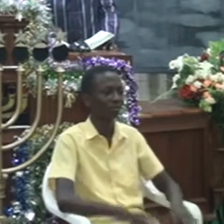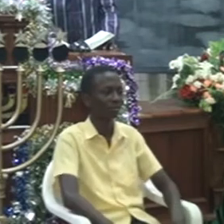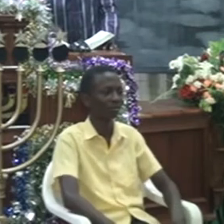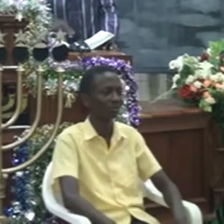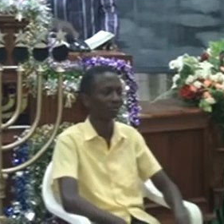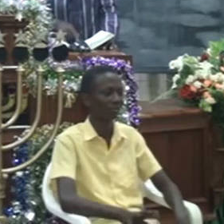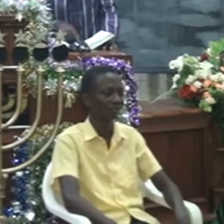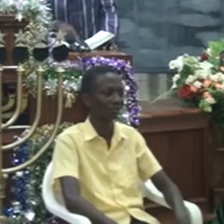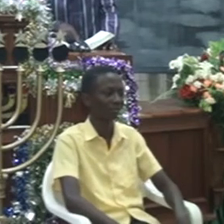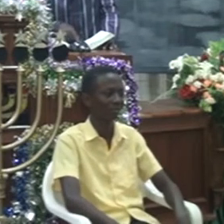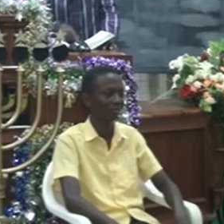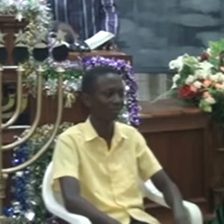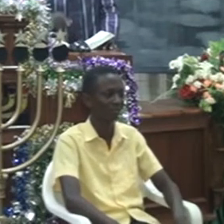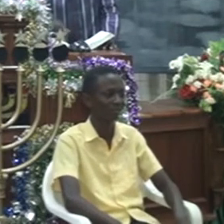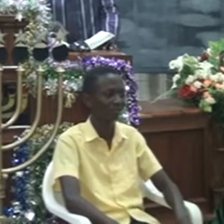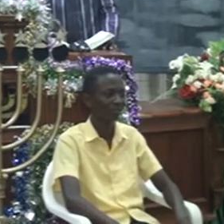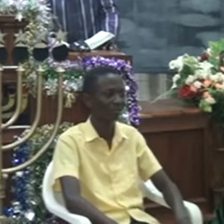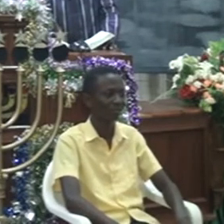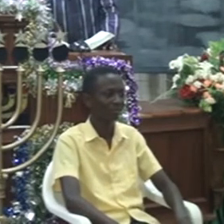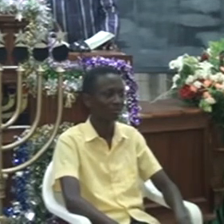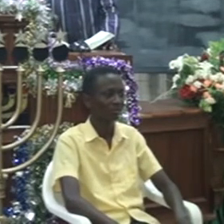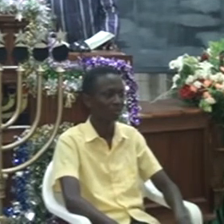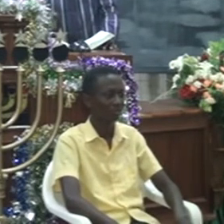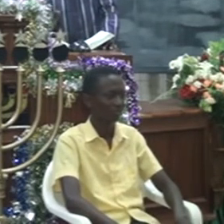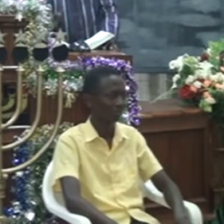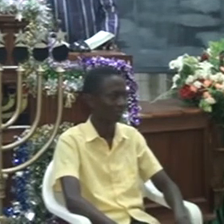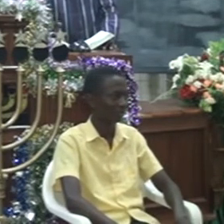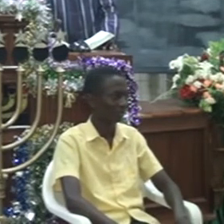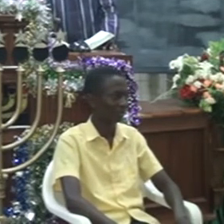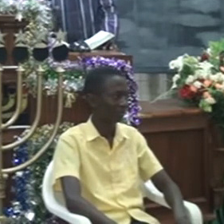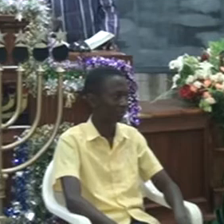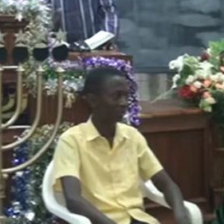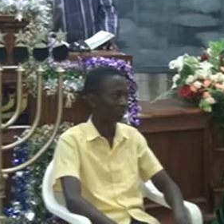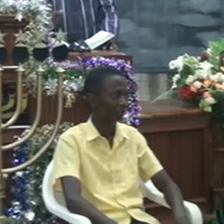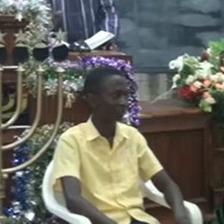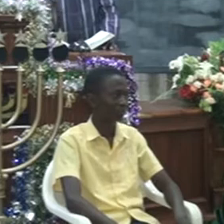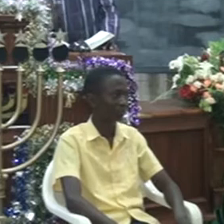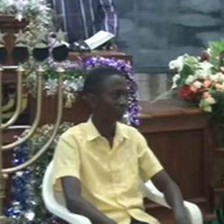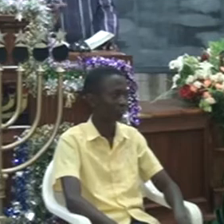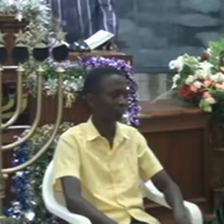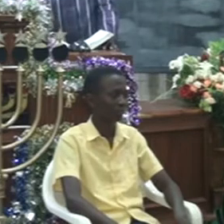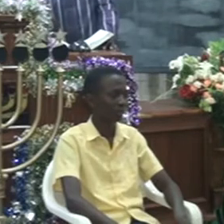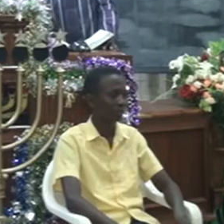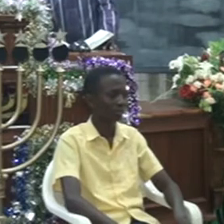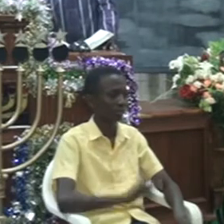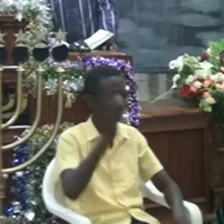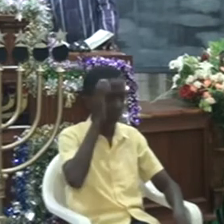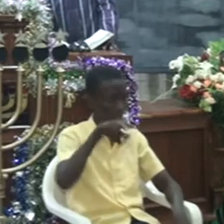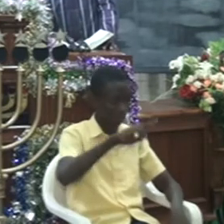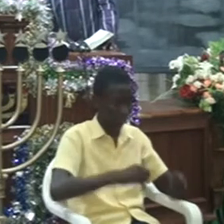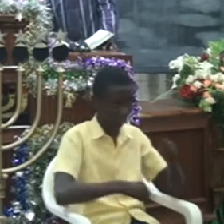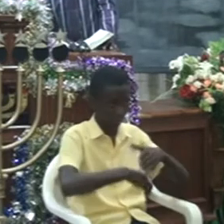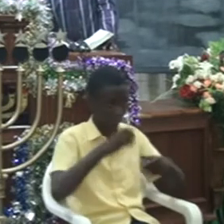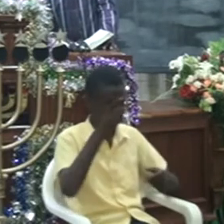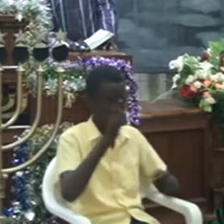yako sauti ikisema njia ni hii muifuate, njia ni hii muifuate. Car vous irez à